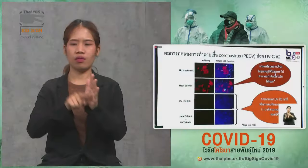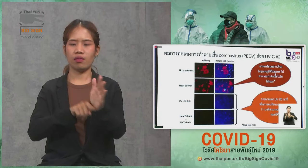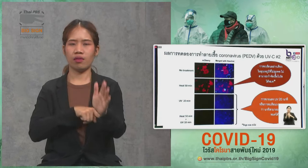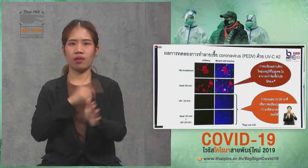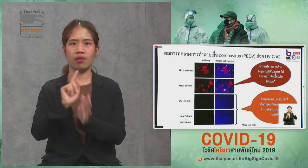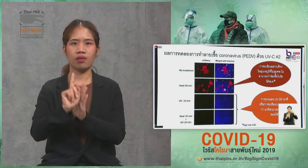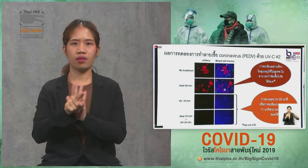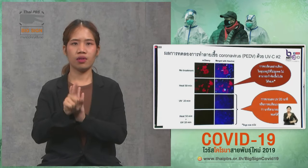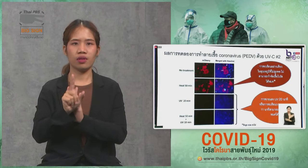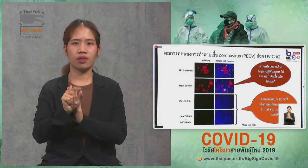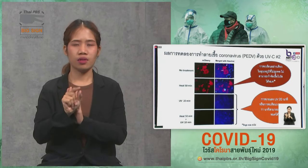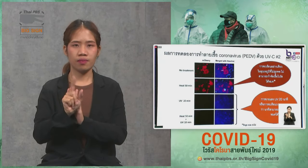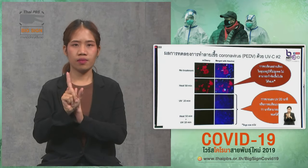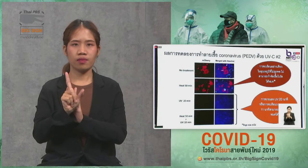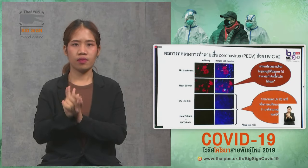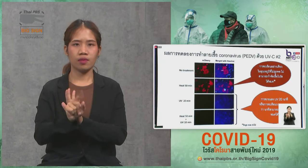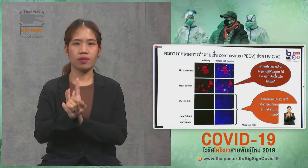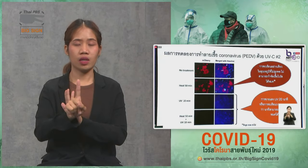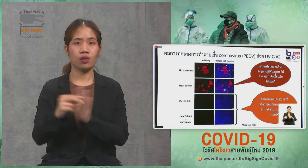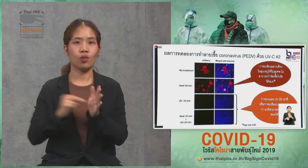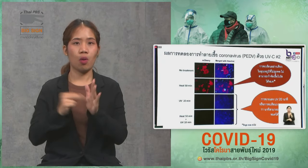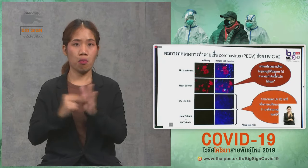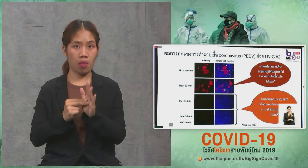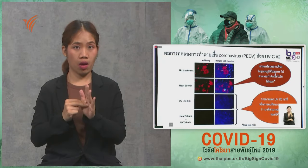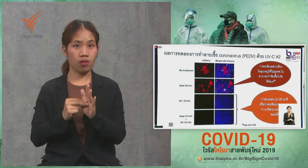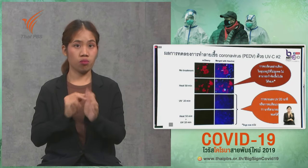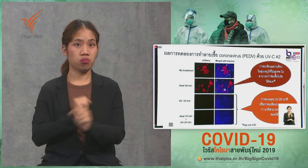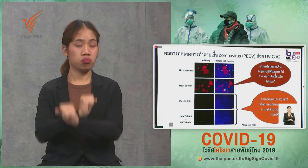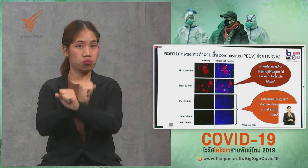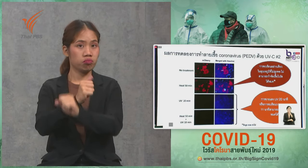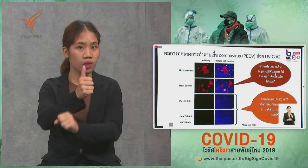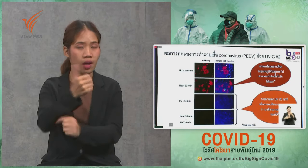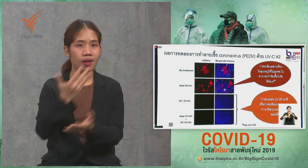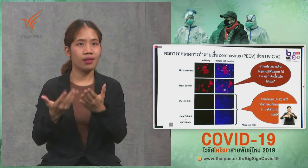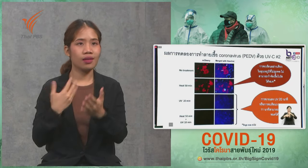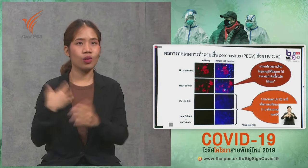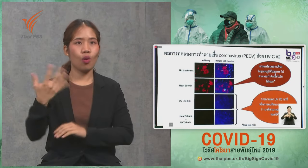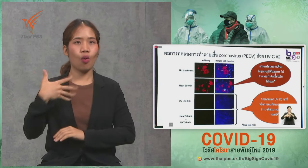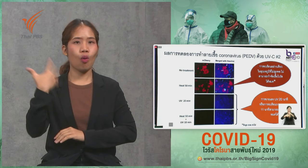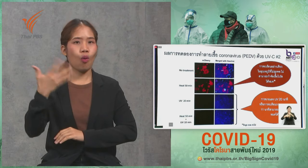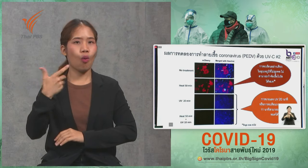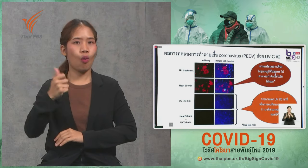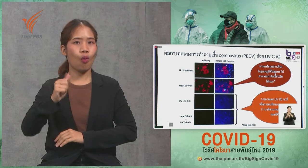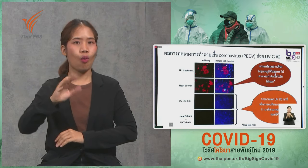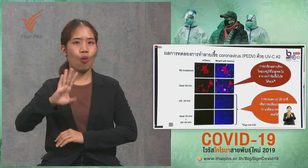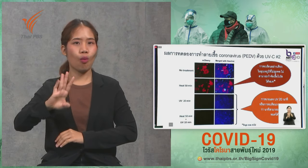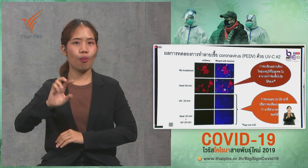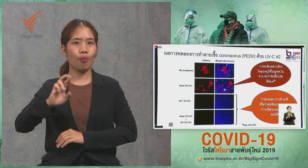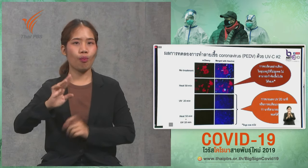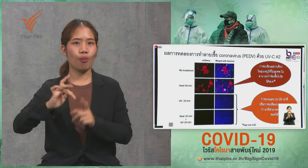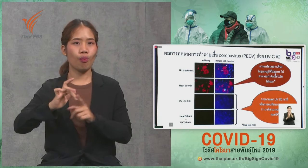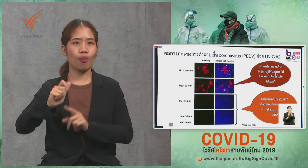ฆ่าเชื้อโคโรนาไวรัสได้นะฮะหรืออบร้อน50นาที